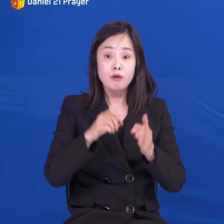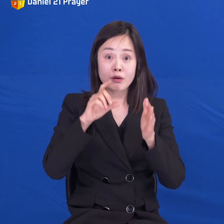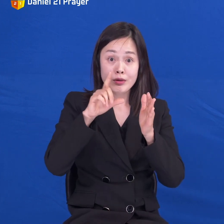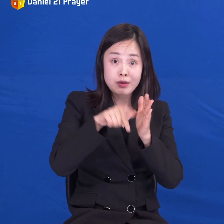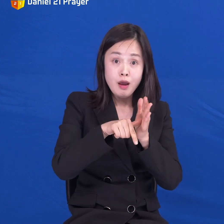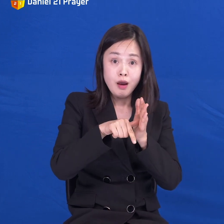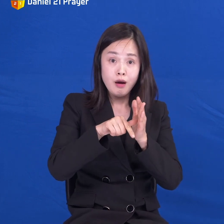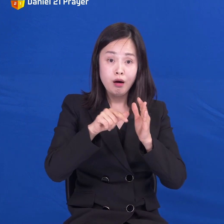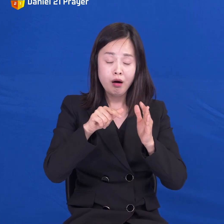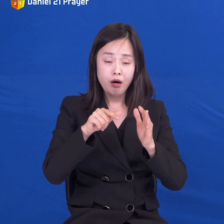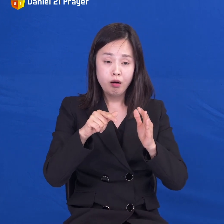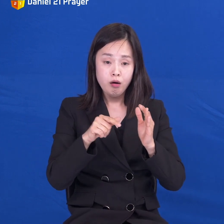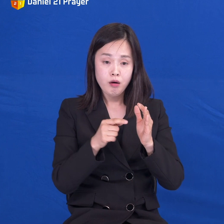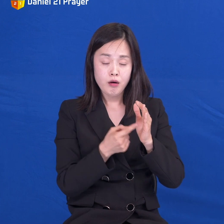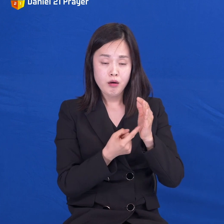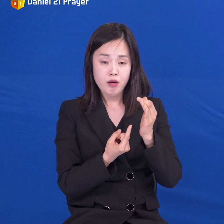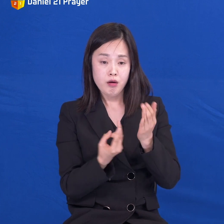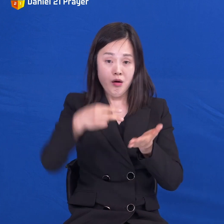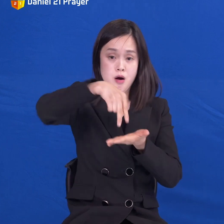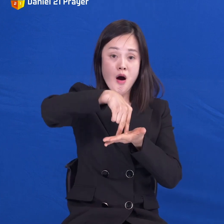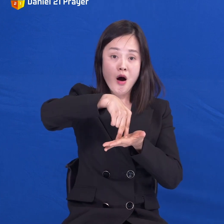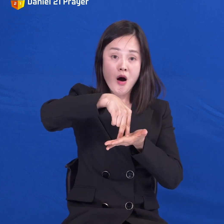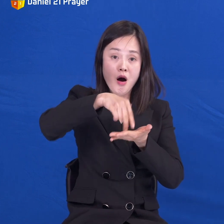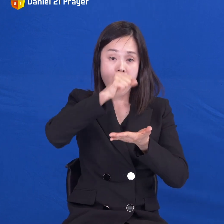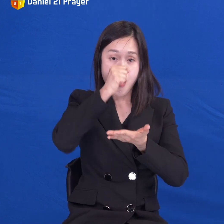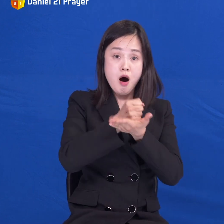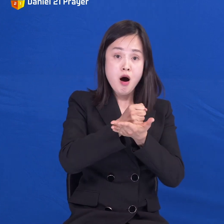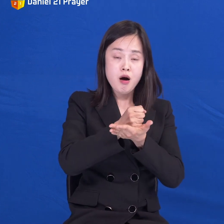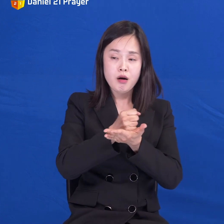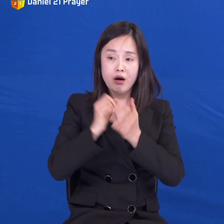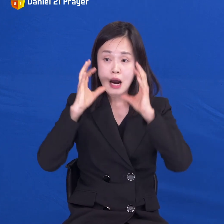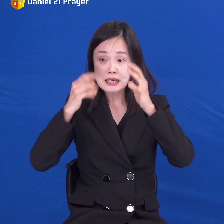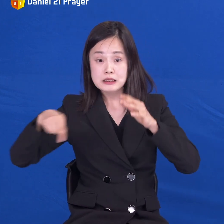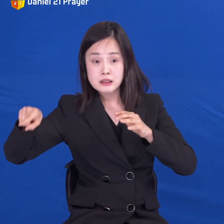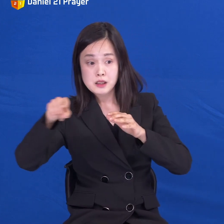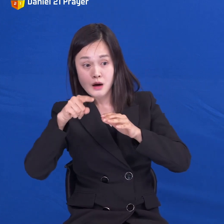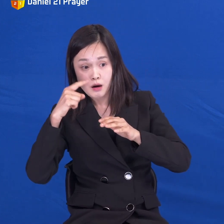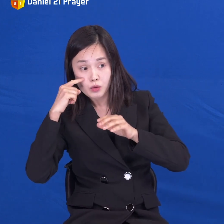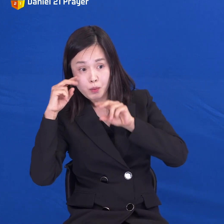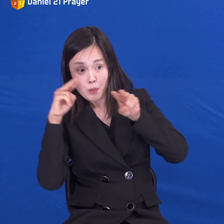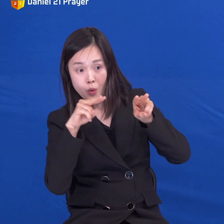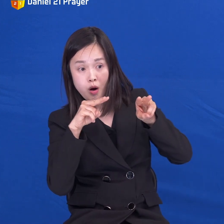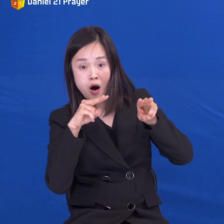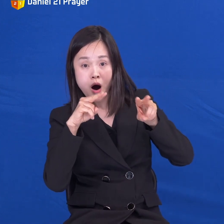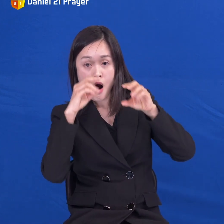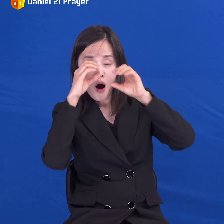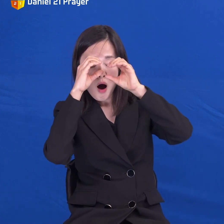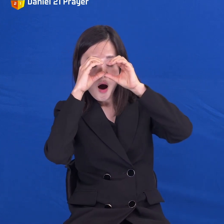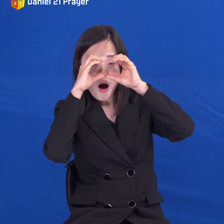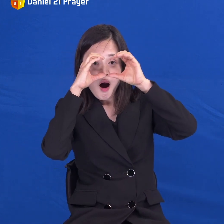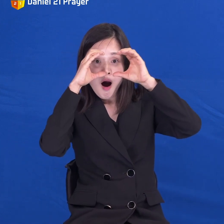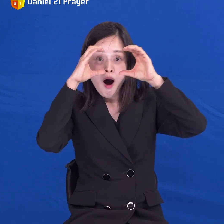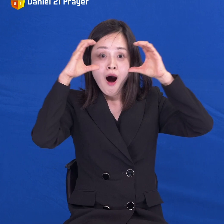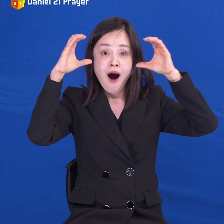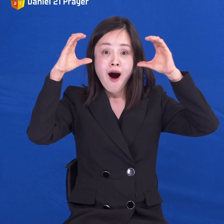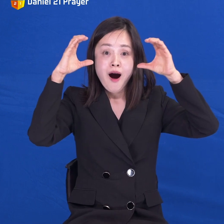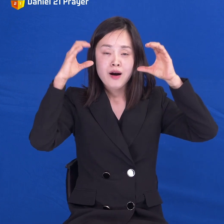아이들이 눈이 더 커져 버린 겁니다. 근데 여러분, 제일 놀란 사람은 저예요.